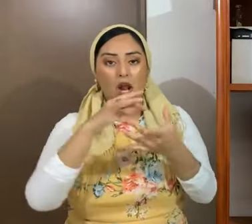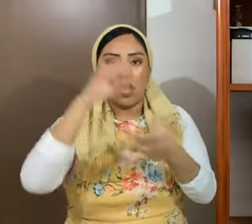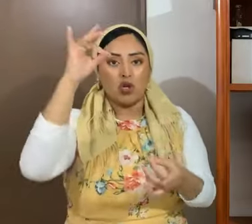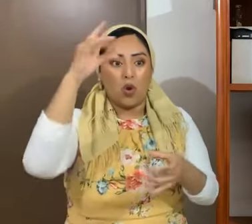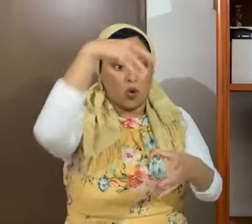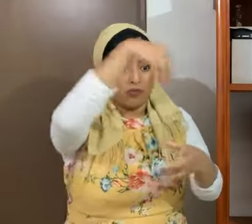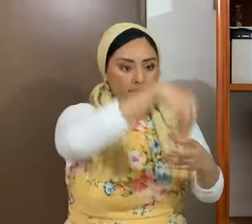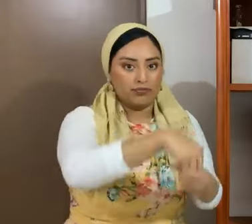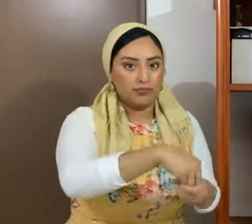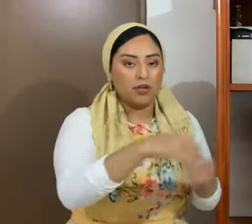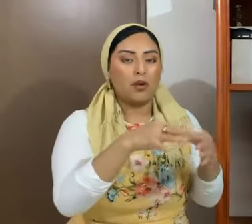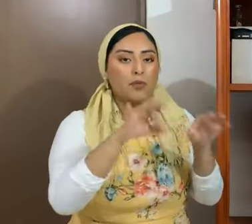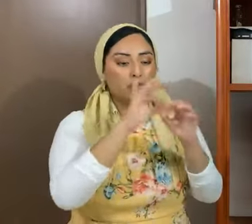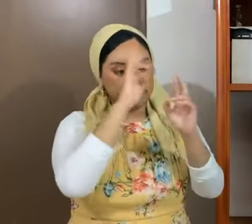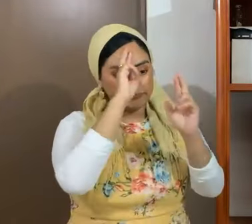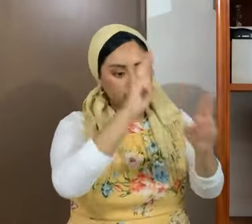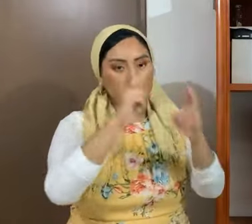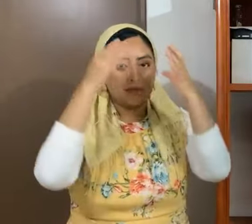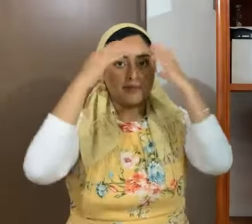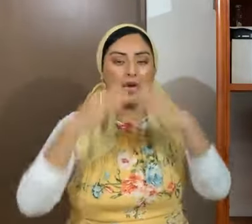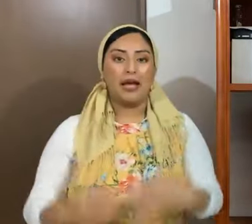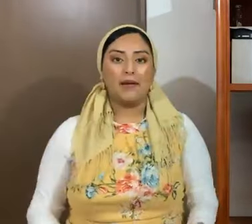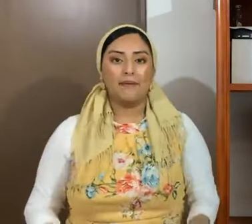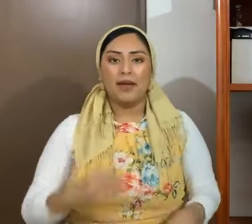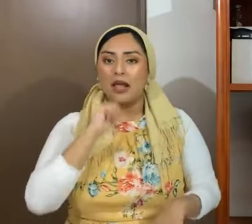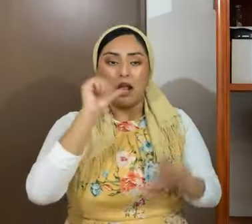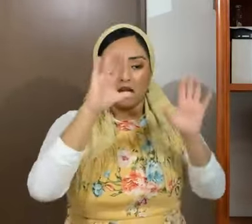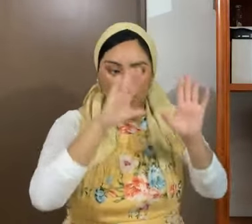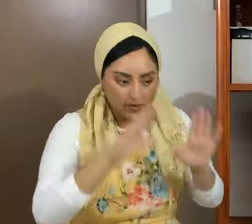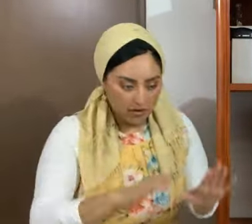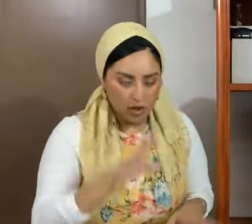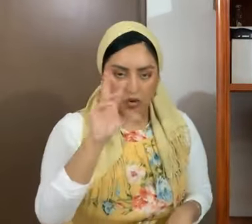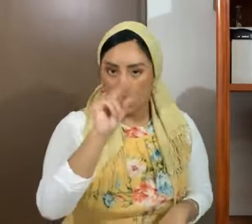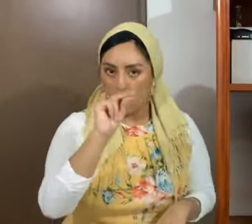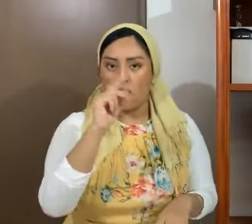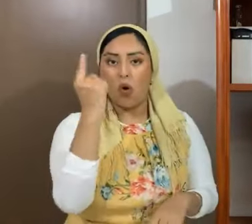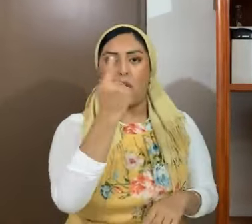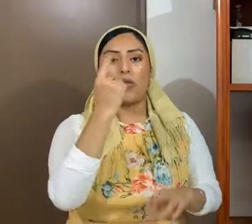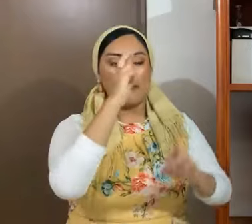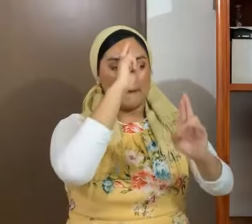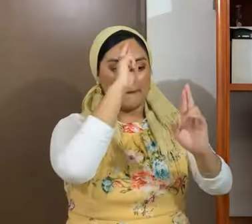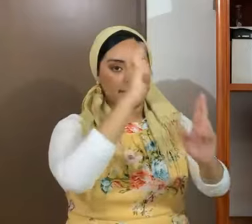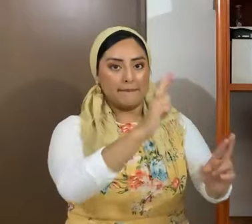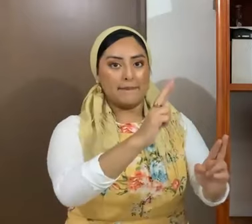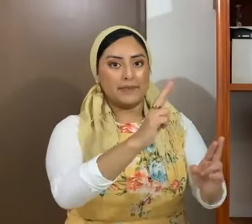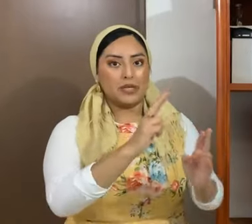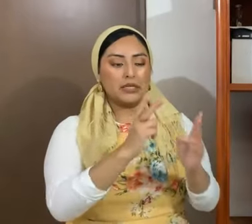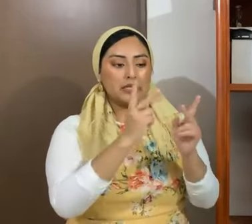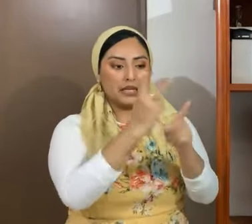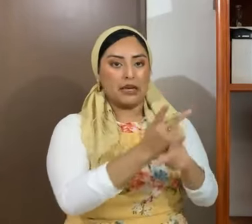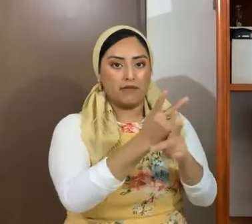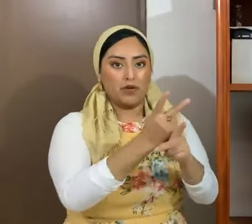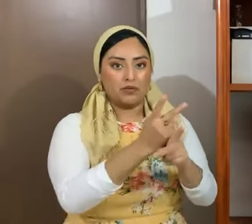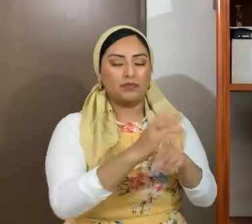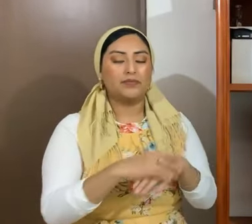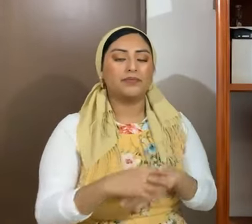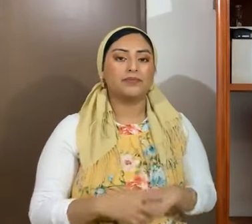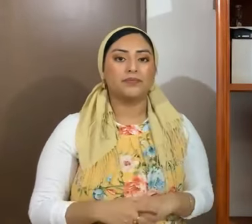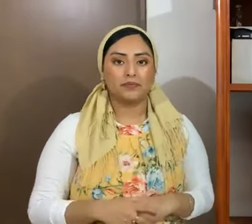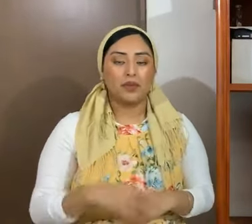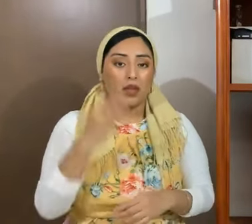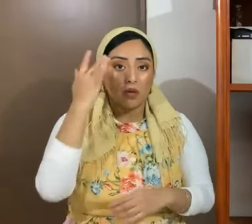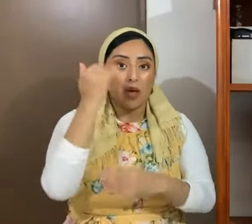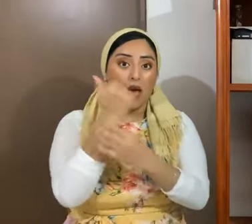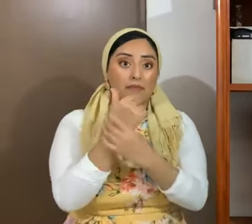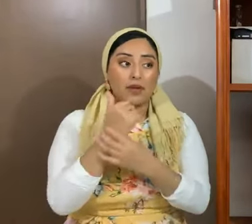kadosh. Entonces se tiene que respetar, no idolatrar, pero sí respetar, tratar con mucho decoro. Entonces por eso es